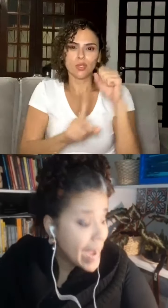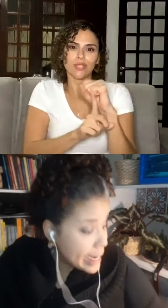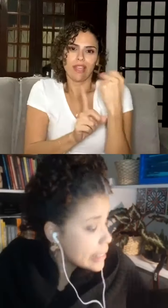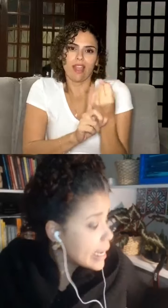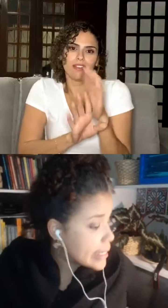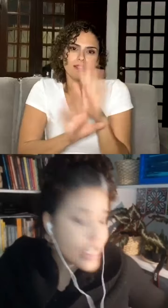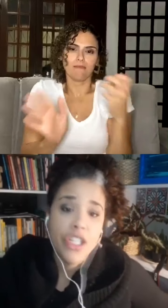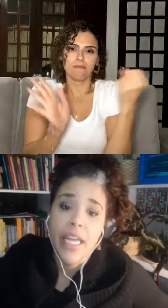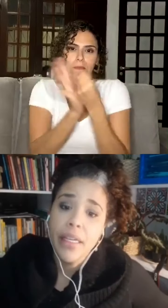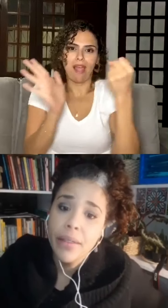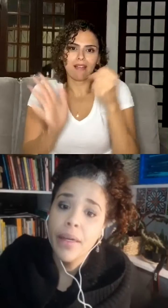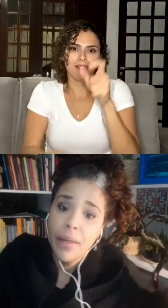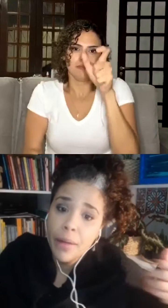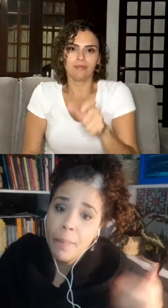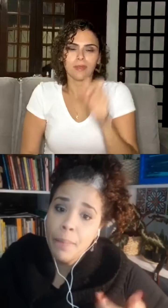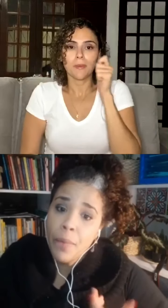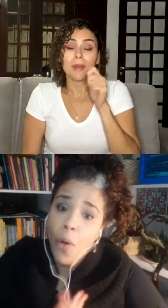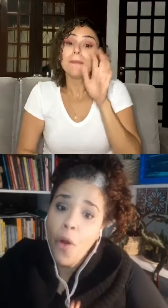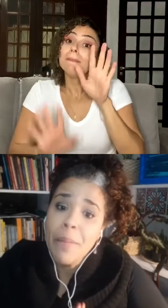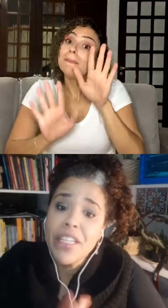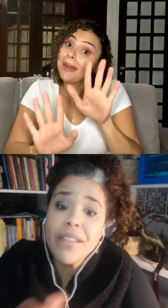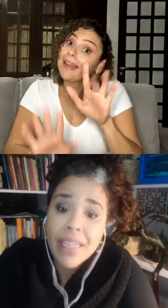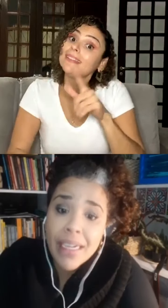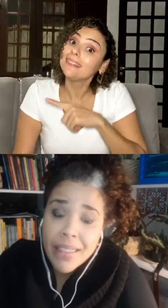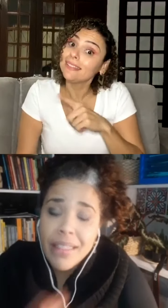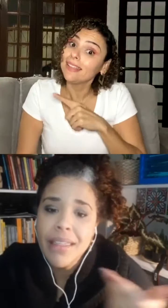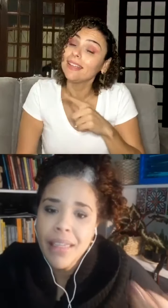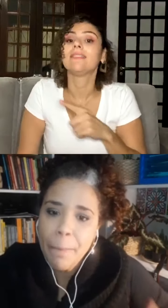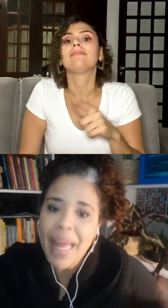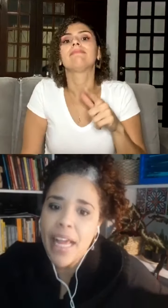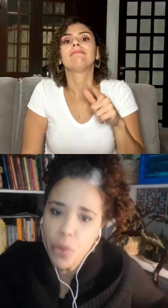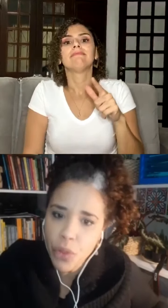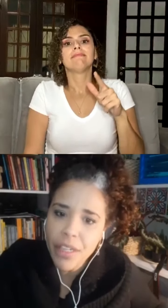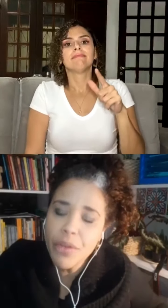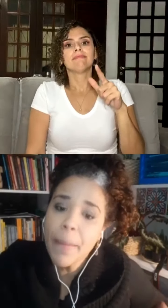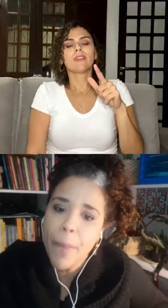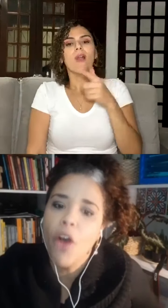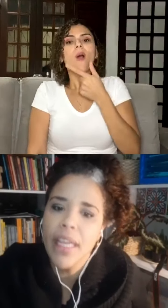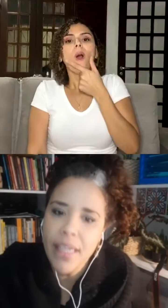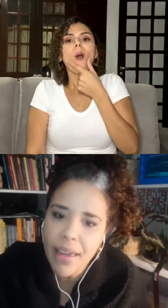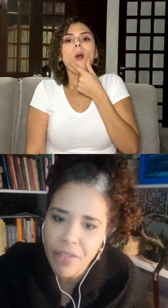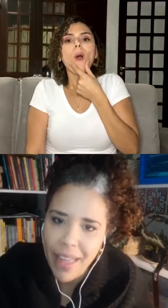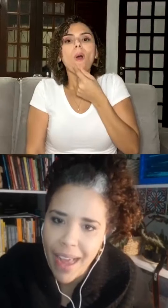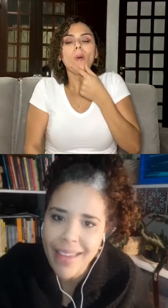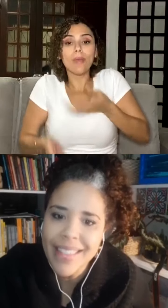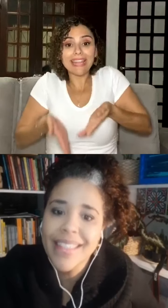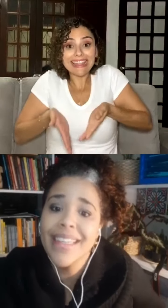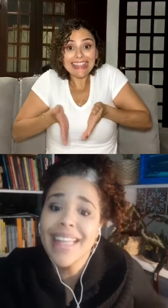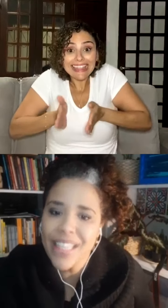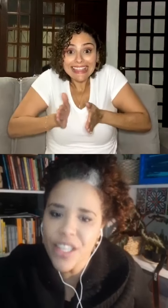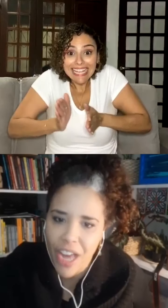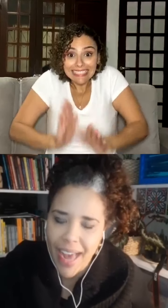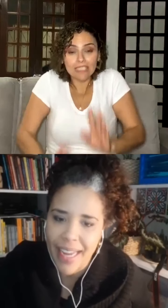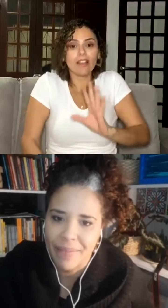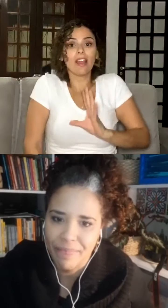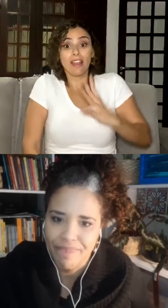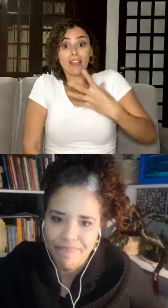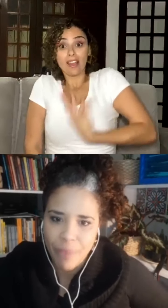Mas existem homens trans que têm útero e que podem engravidar se